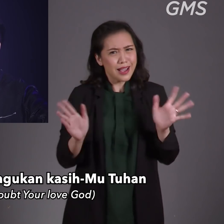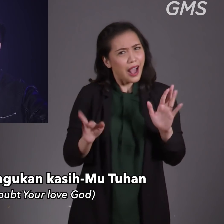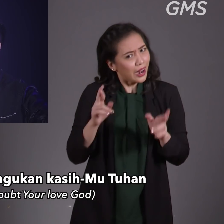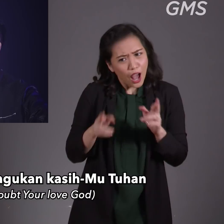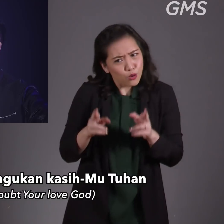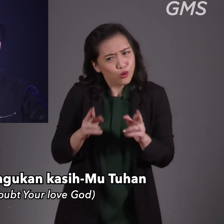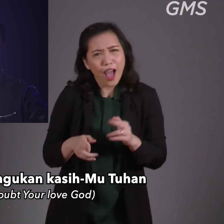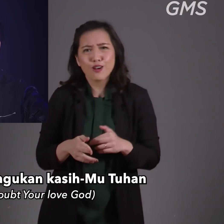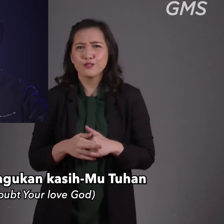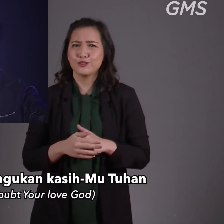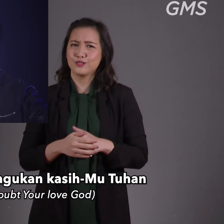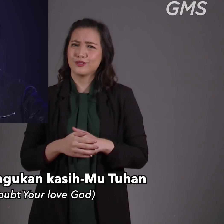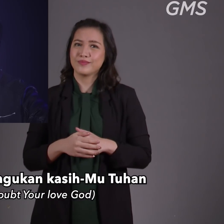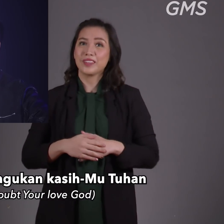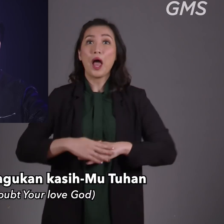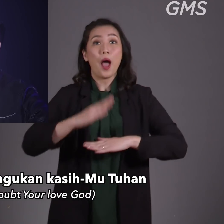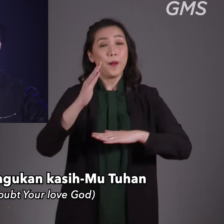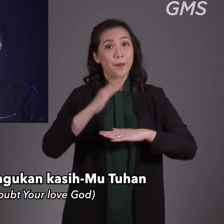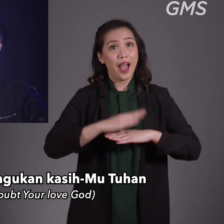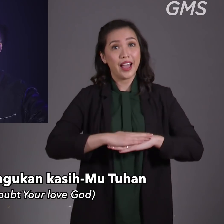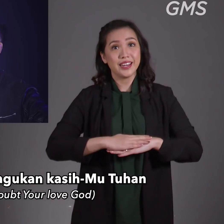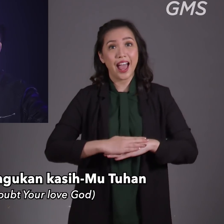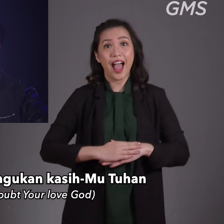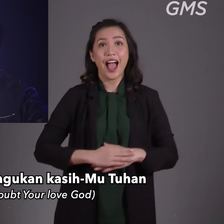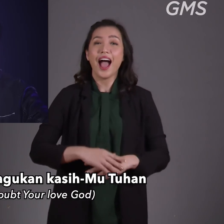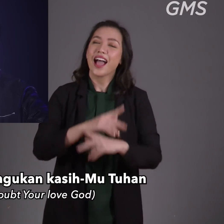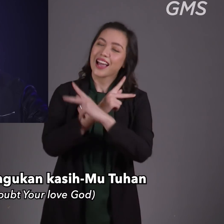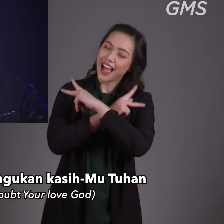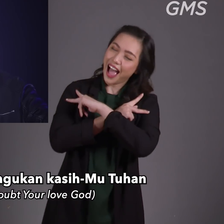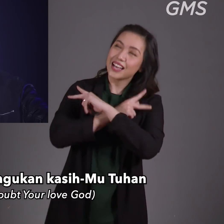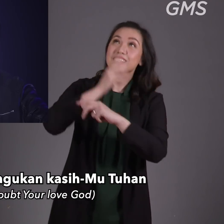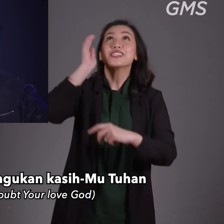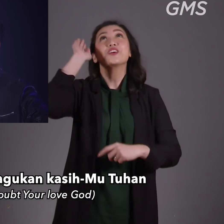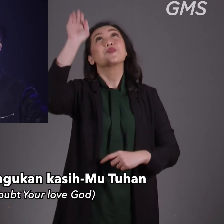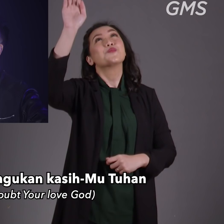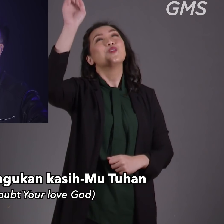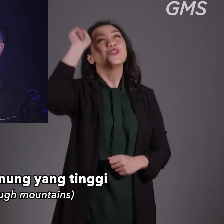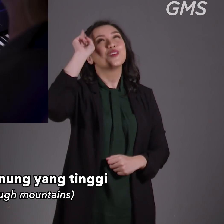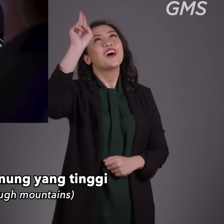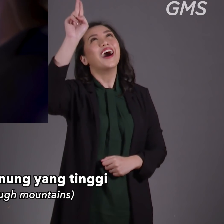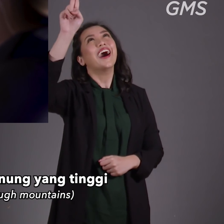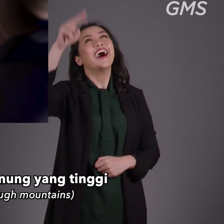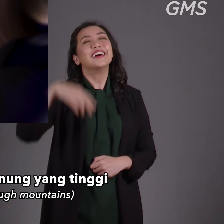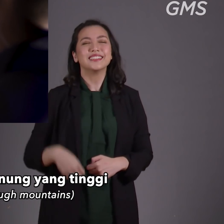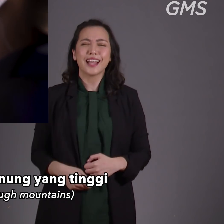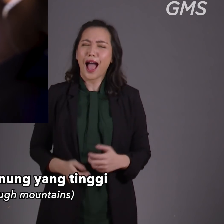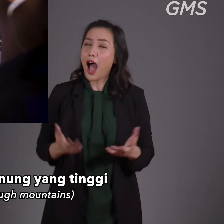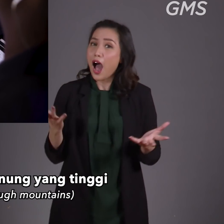tak pernah ku ragukan kasih-Mu